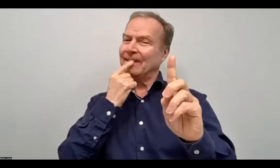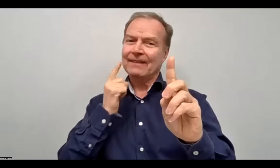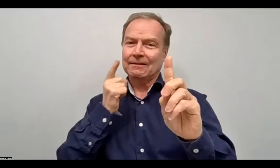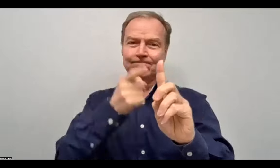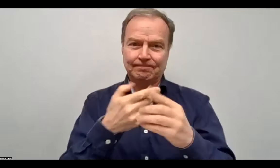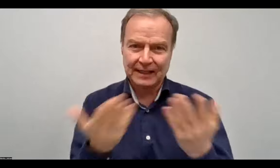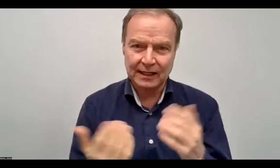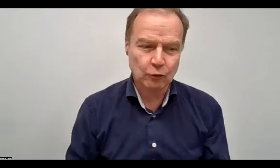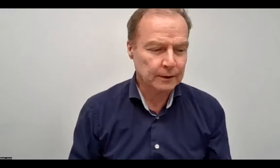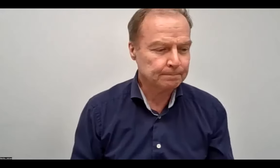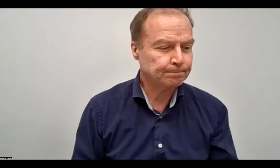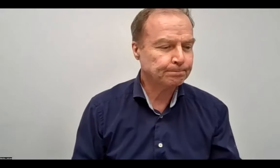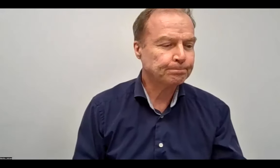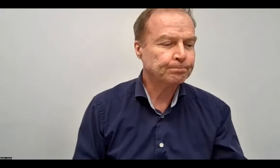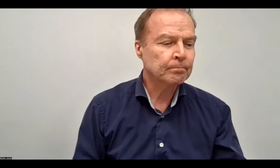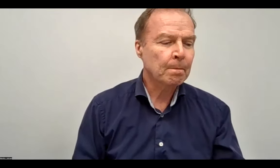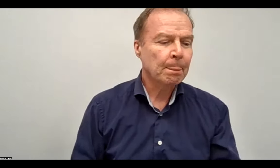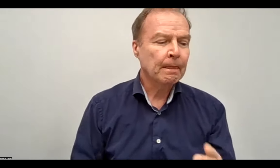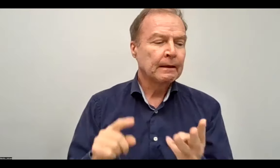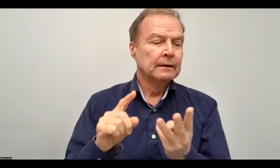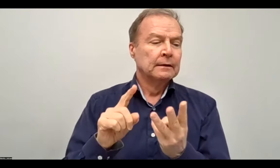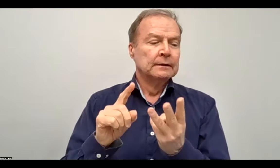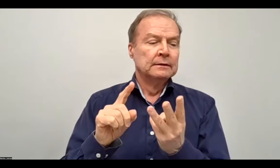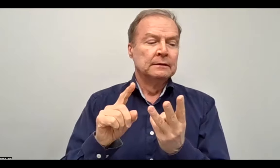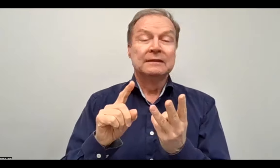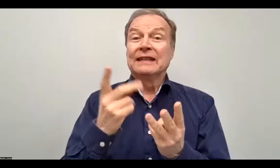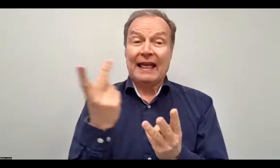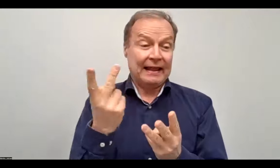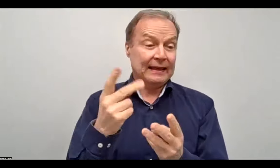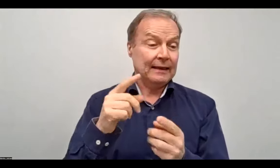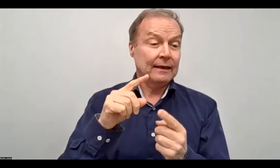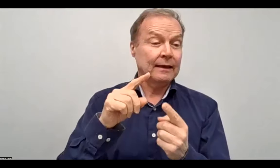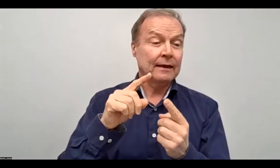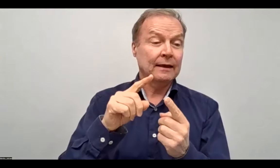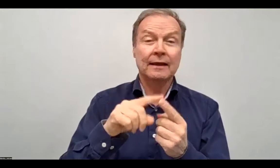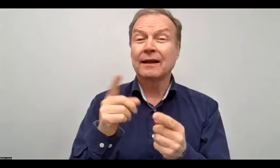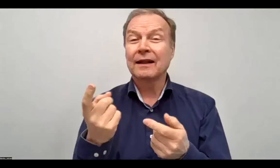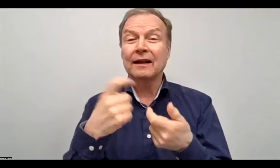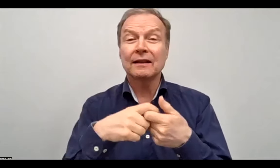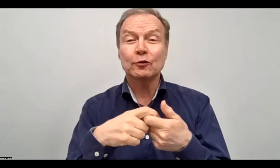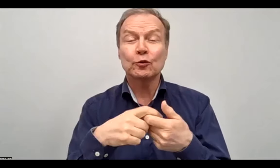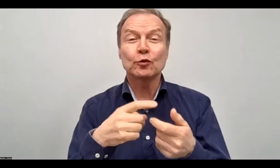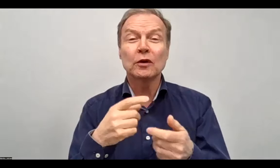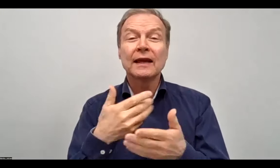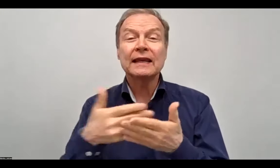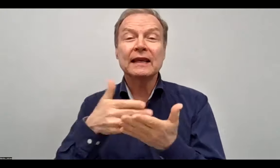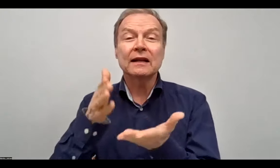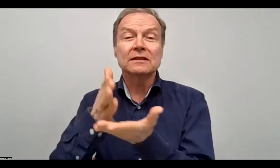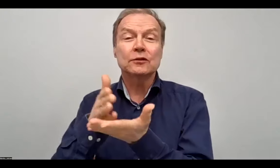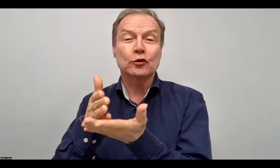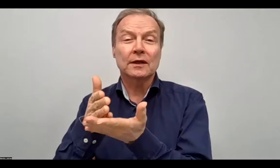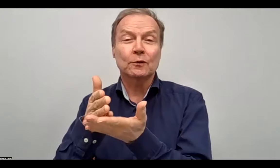yrittää tekstin kautta tai ei omalla äidinkielellään tai jollain muulla tavalla olla yhteydessä tai saada palvelua.